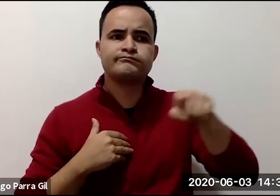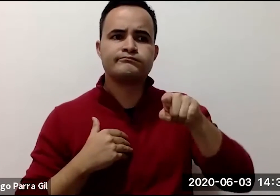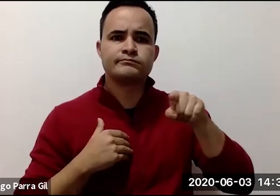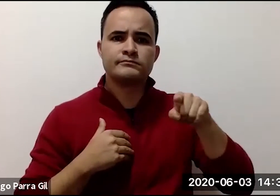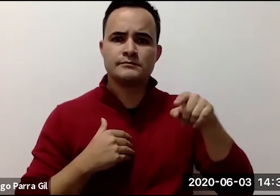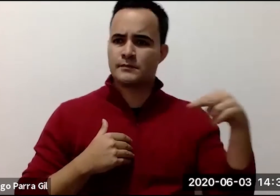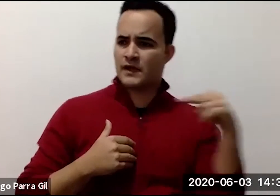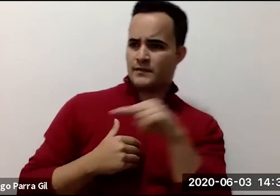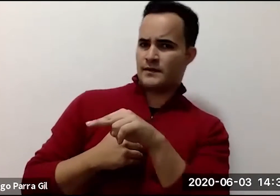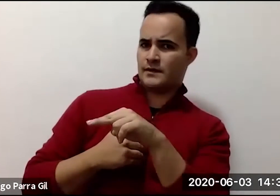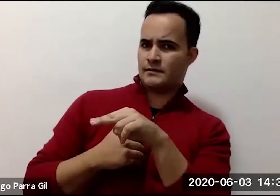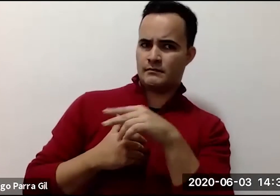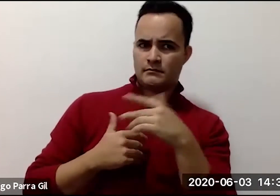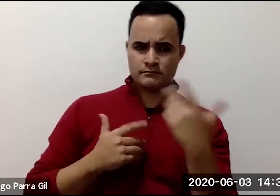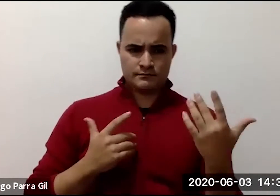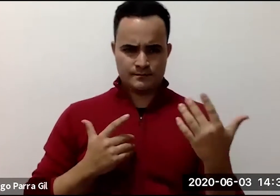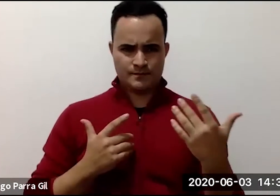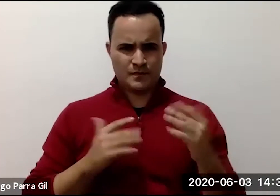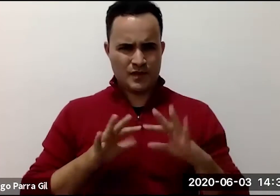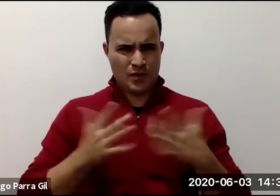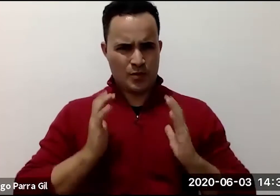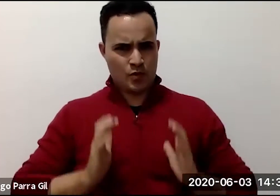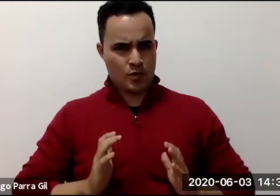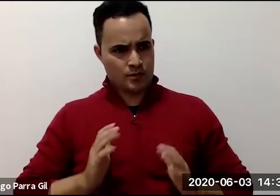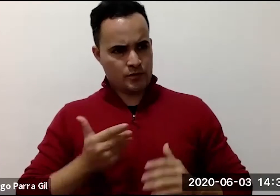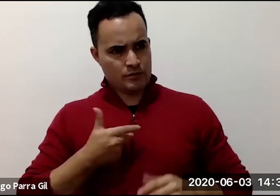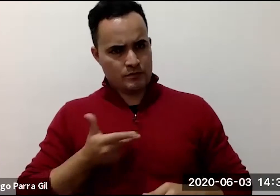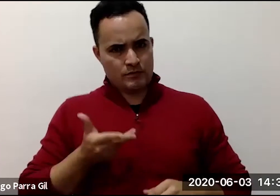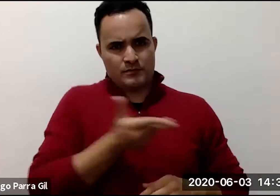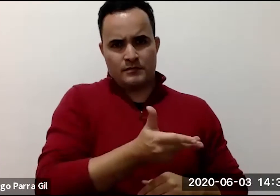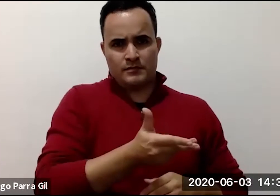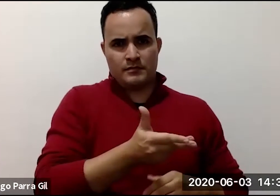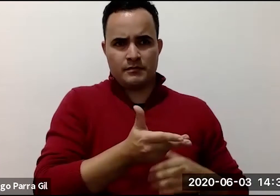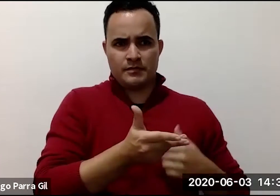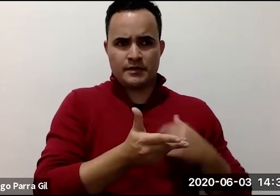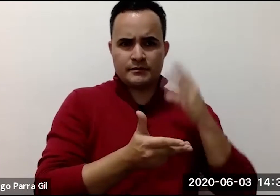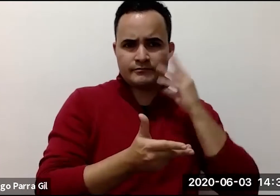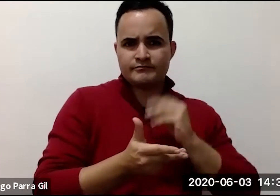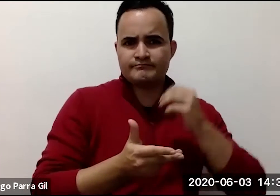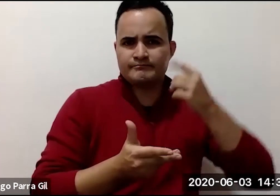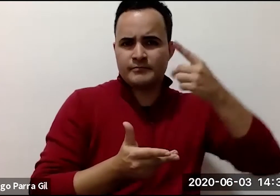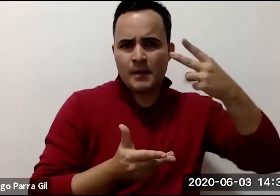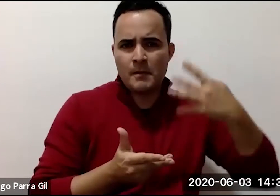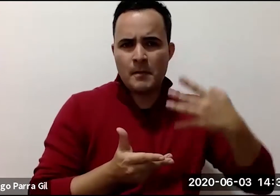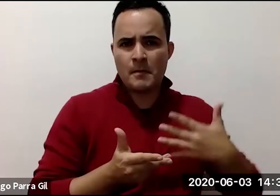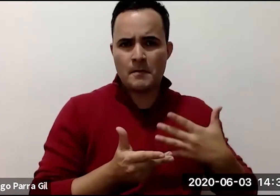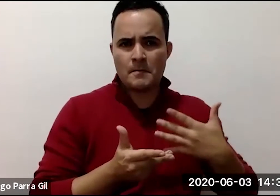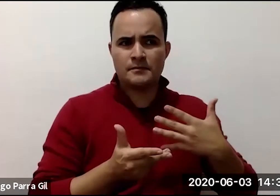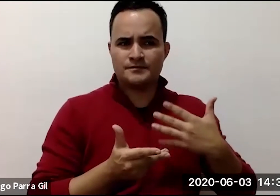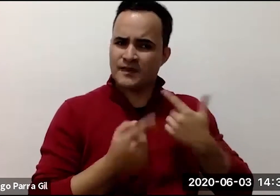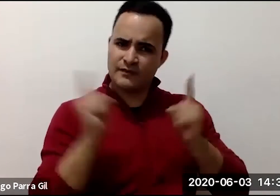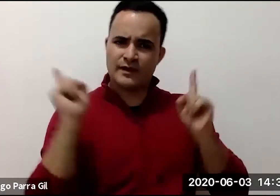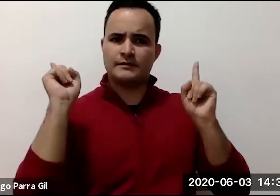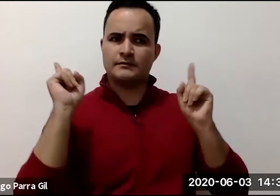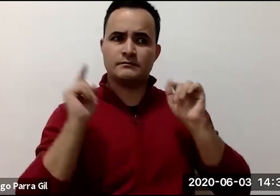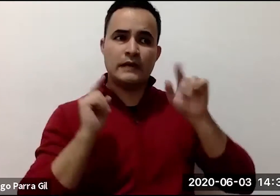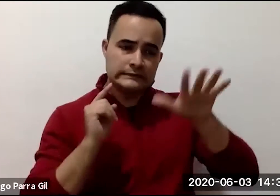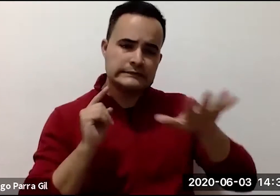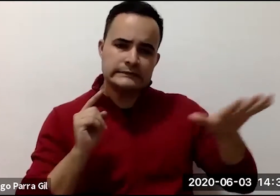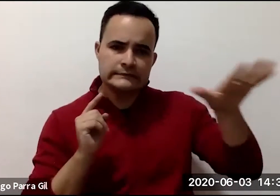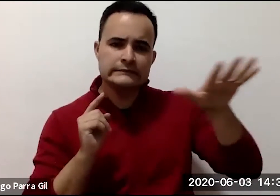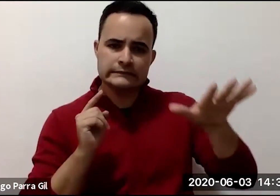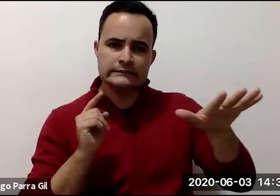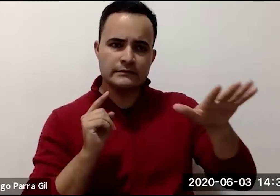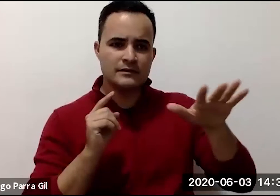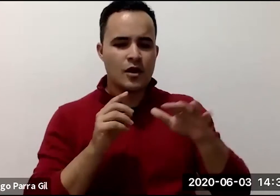pues lo que puede un cuerpo a partir de experiencias, pues no de un deber ser, sino de experiencias pues más diversas,